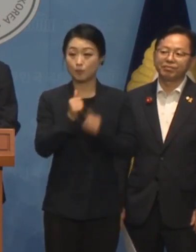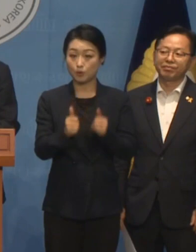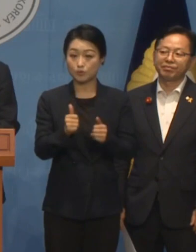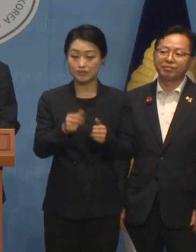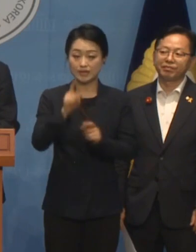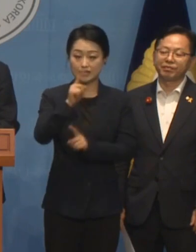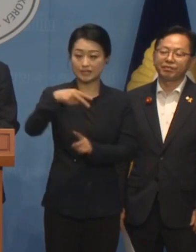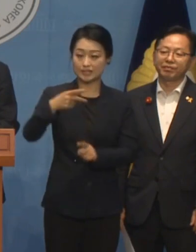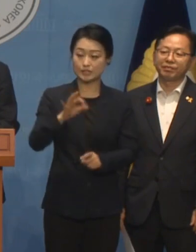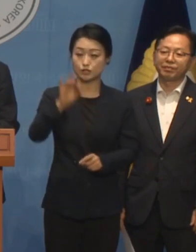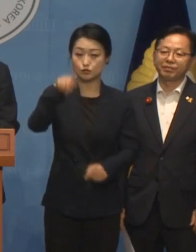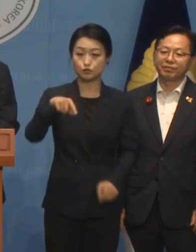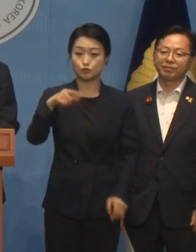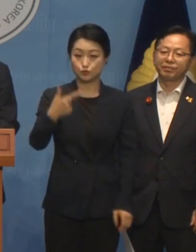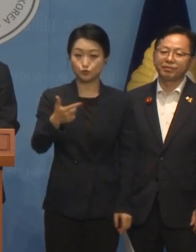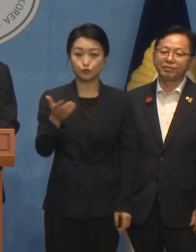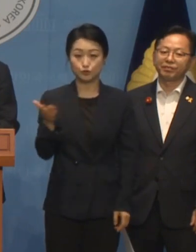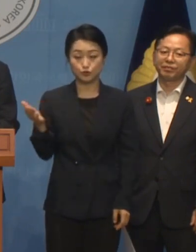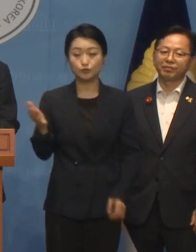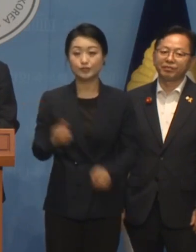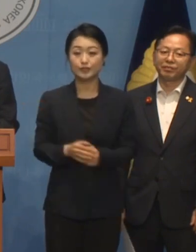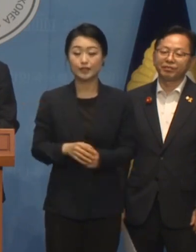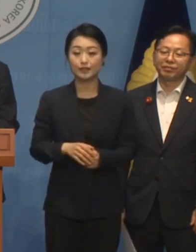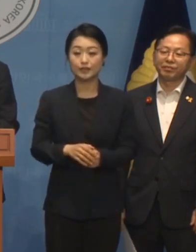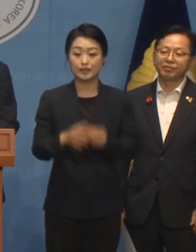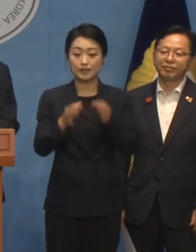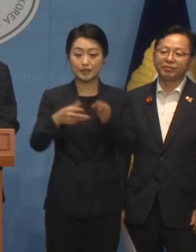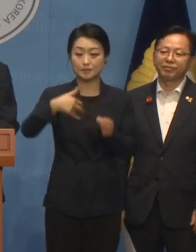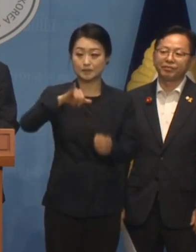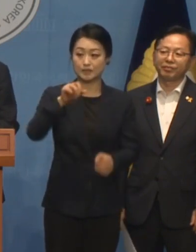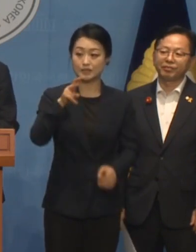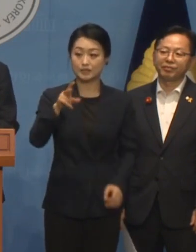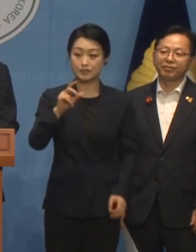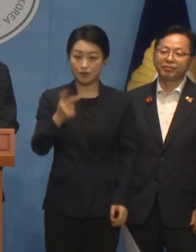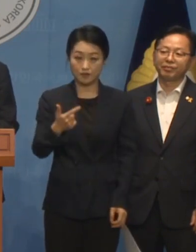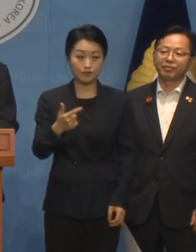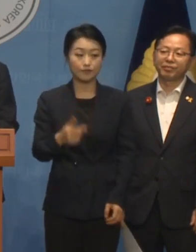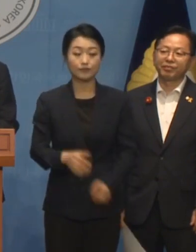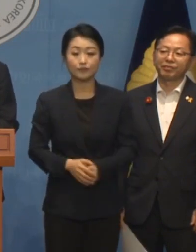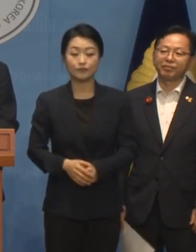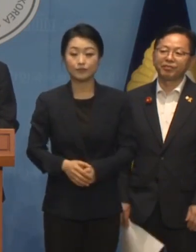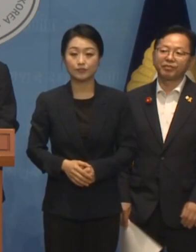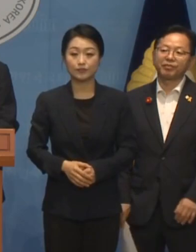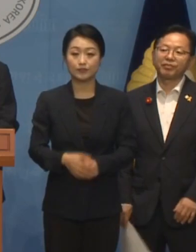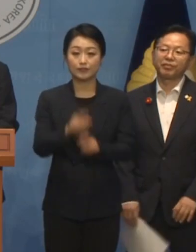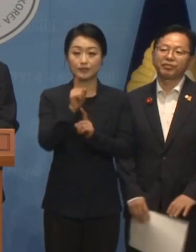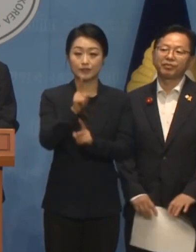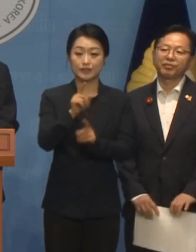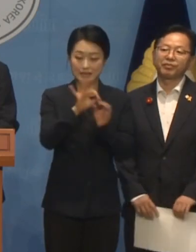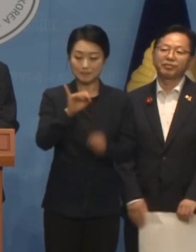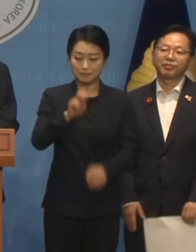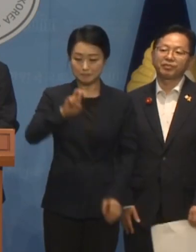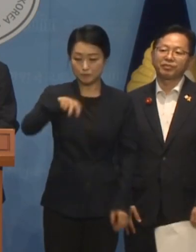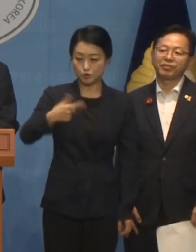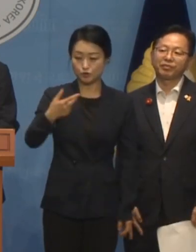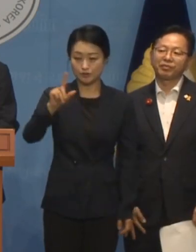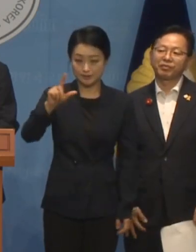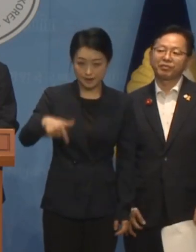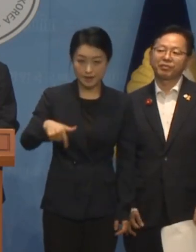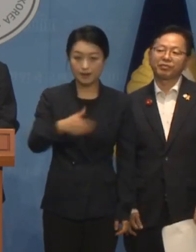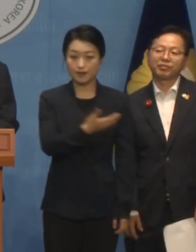이승훈 변호사 참석하셨습니다. 김기영 변호사 참석하셨습니다. 이문태 변호사